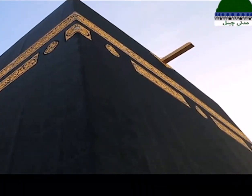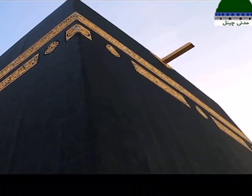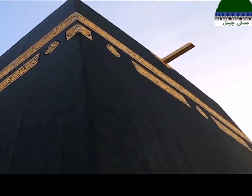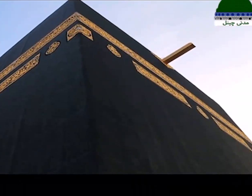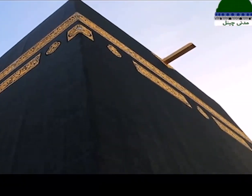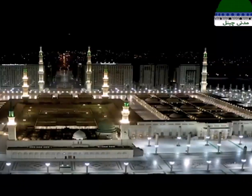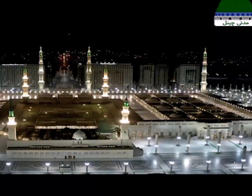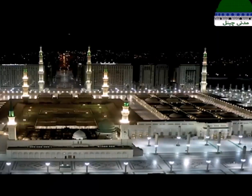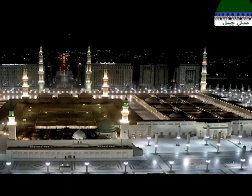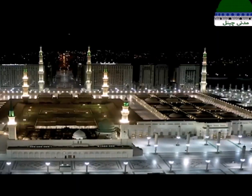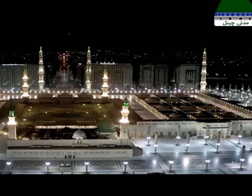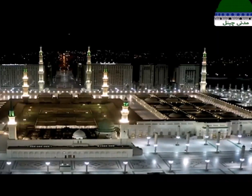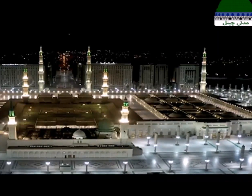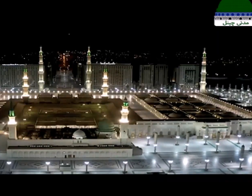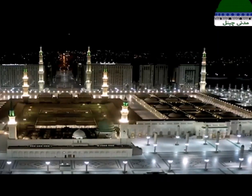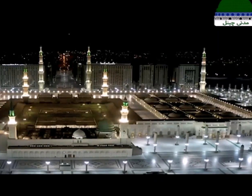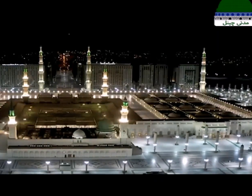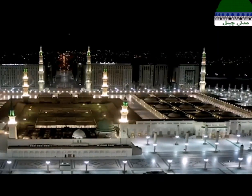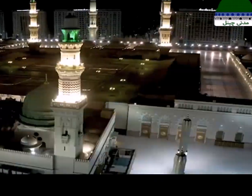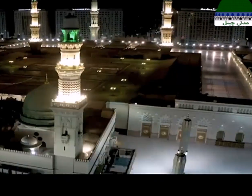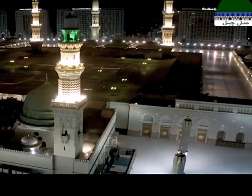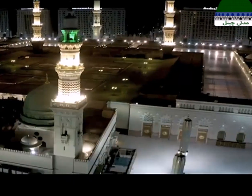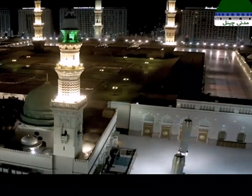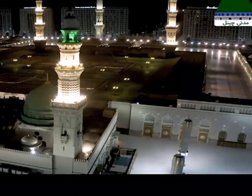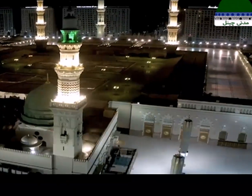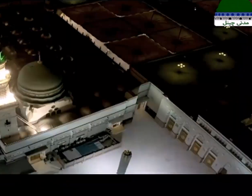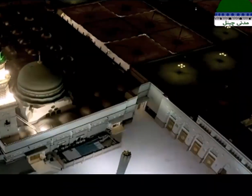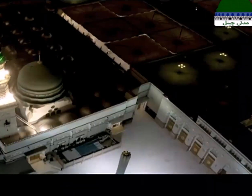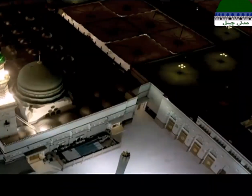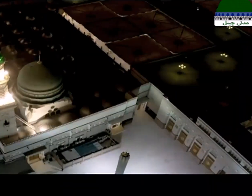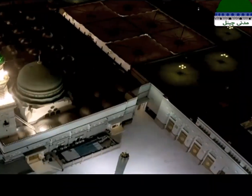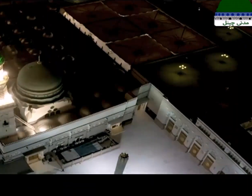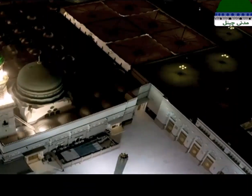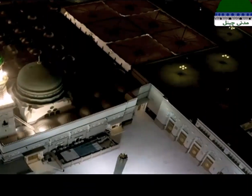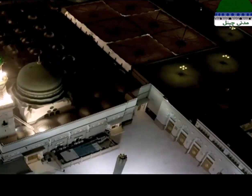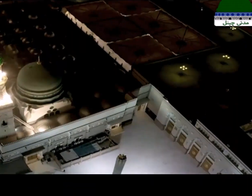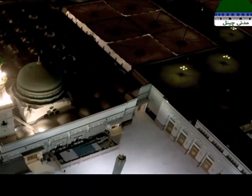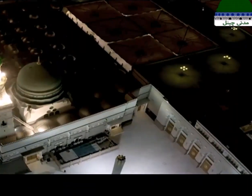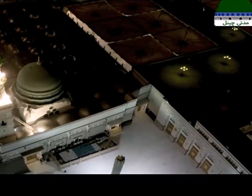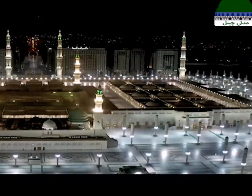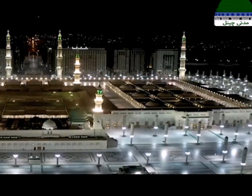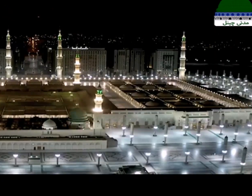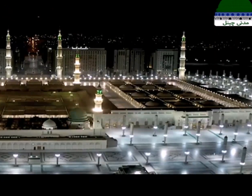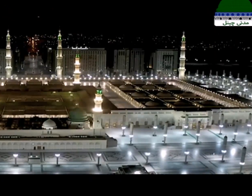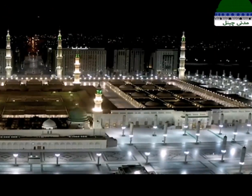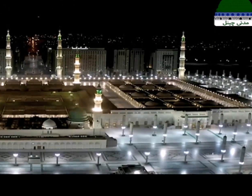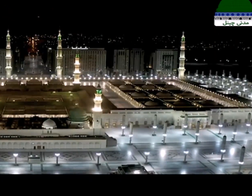الرحیم۔ الصلاة والسلام علیک یا رسول اللہ وعلى